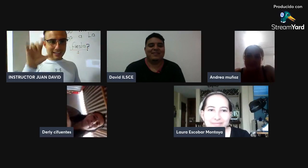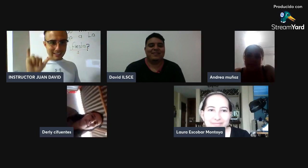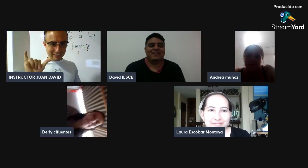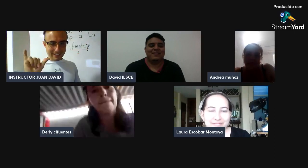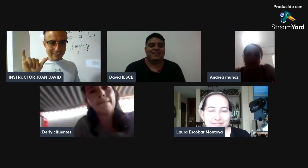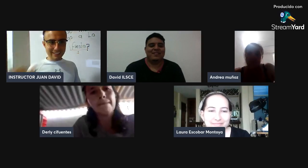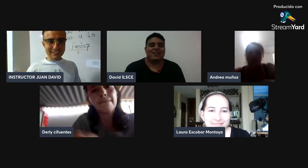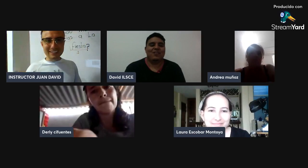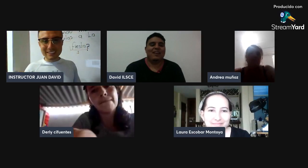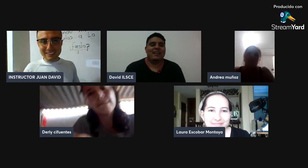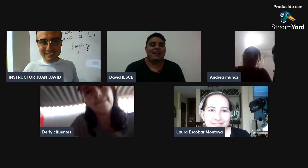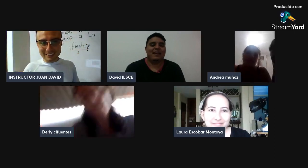d